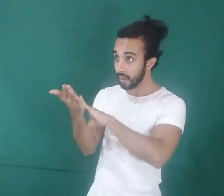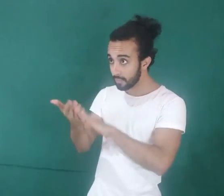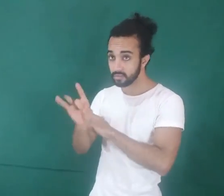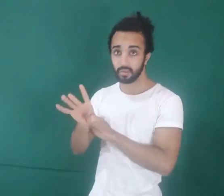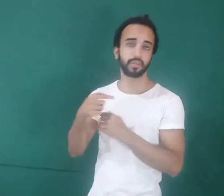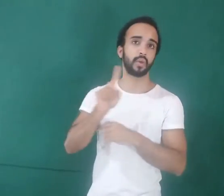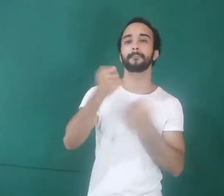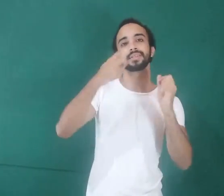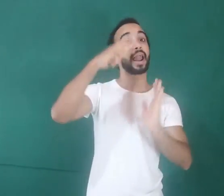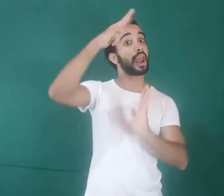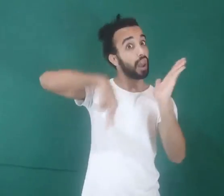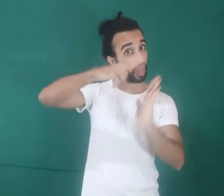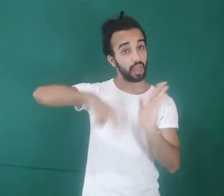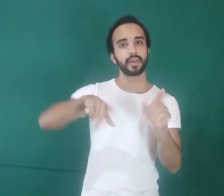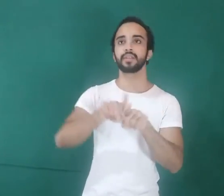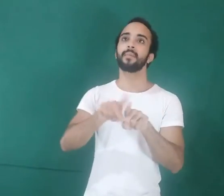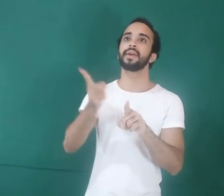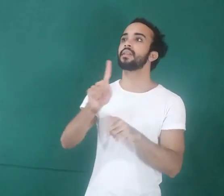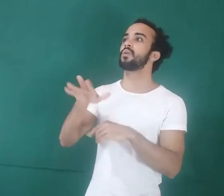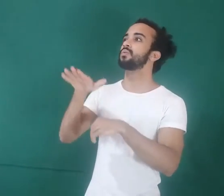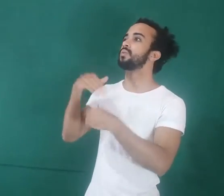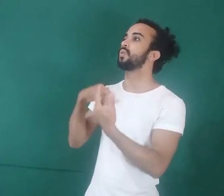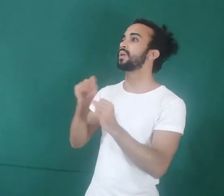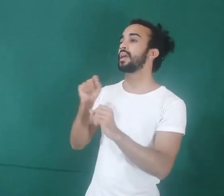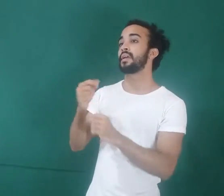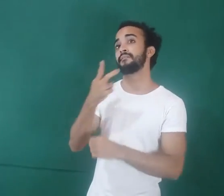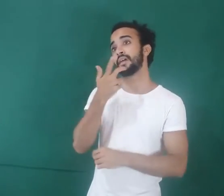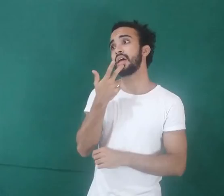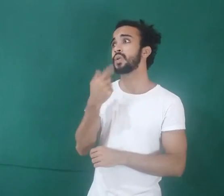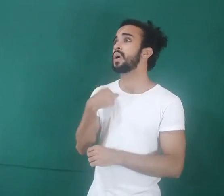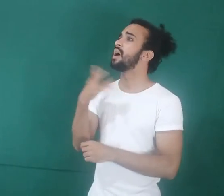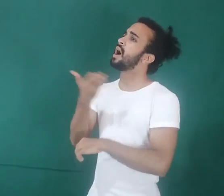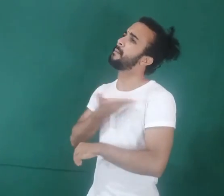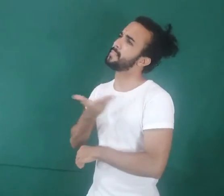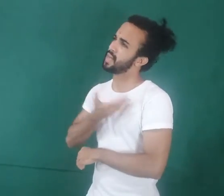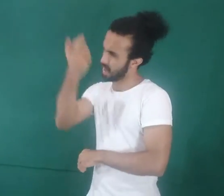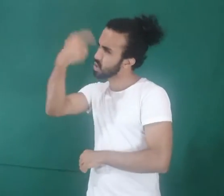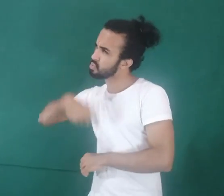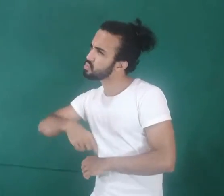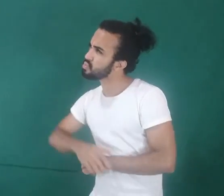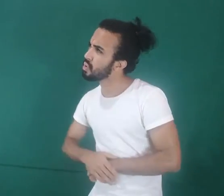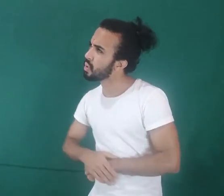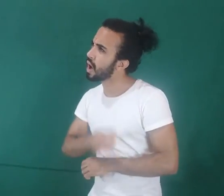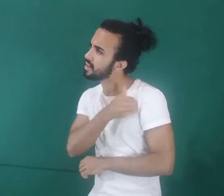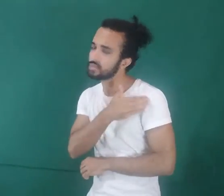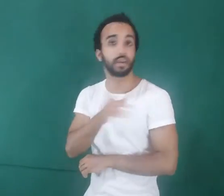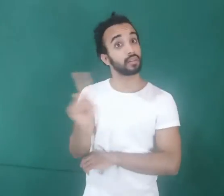também não é chegar para as pessoas e fazendo um wiki preta dizendo assim, amiga, será que eu tô sendo... Não, você precisa